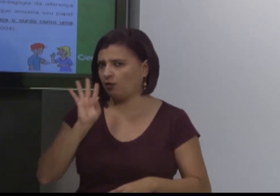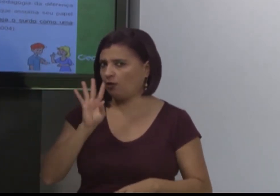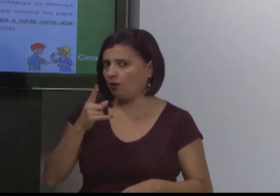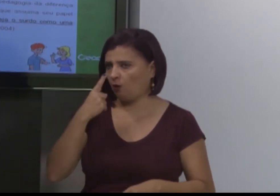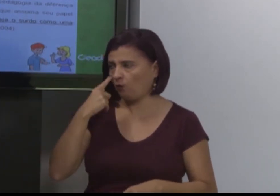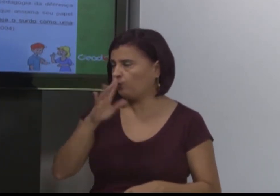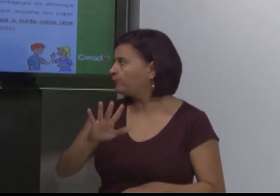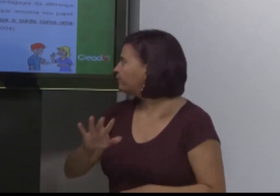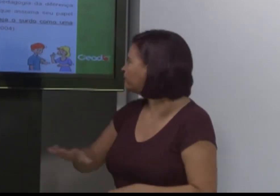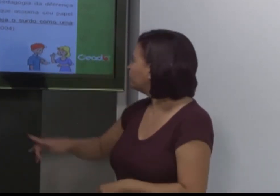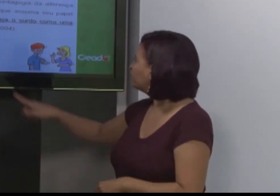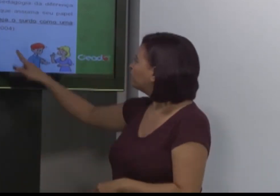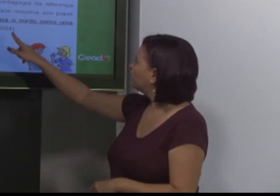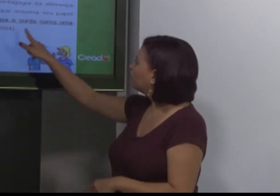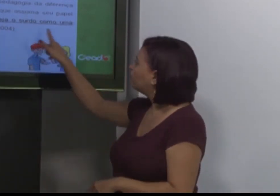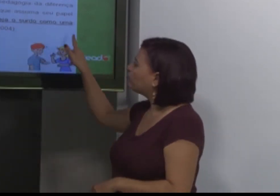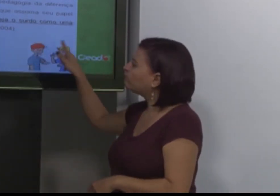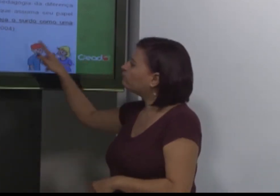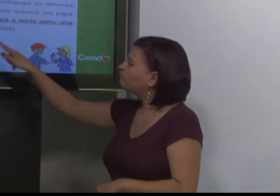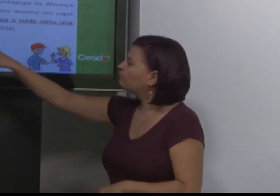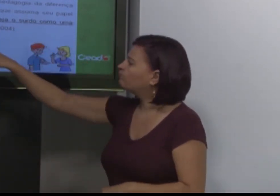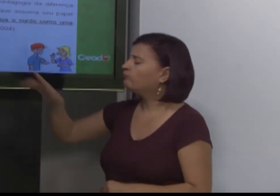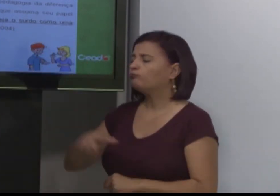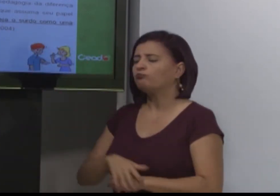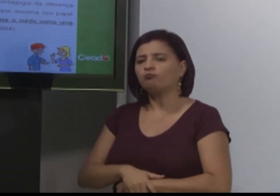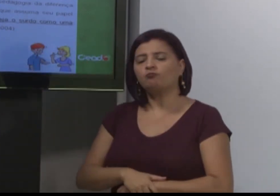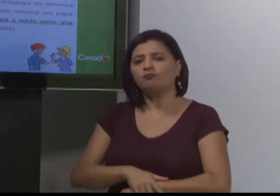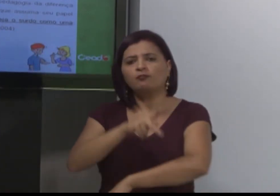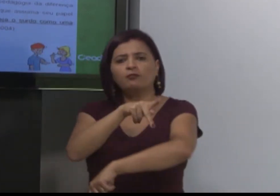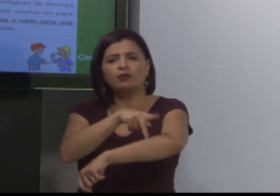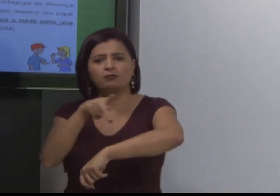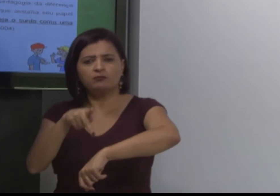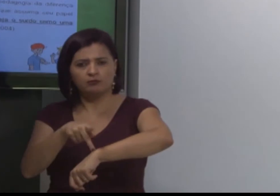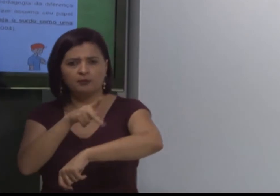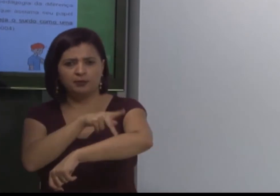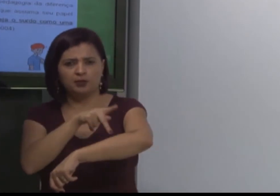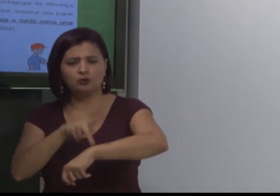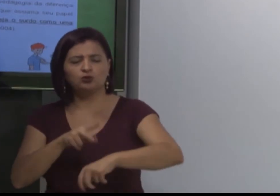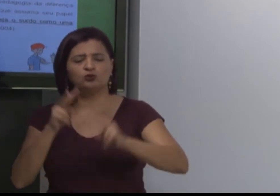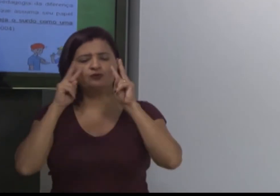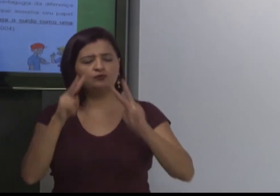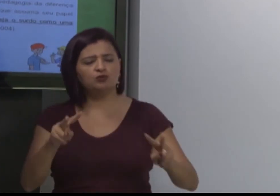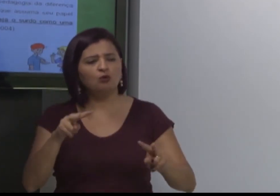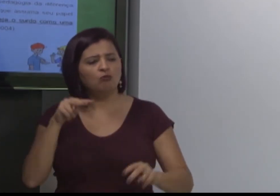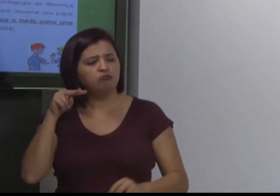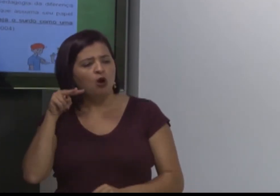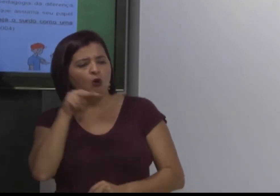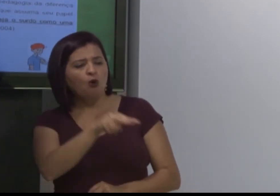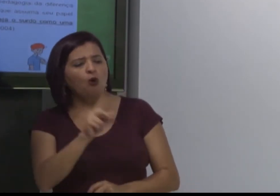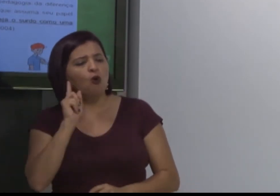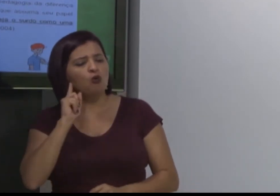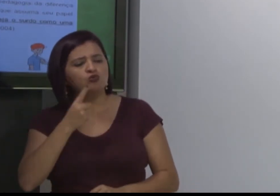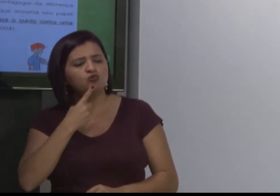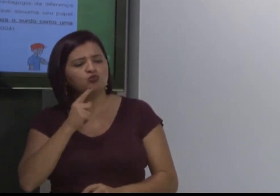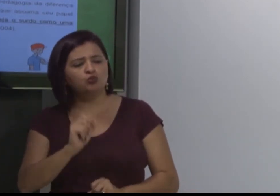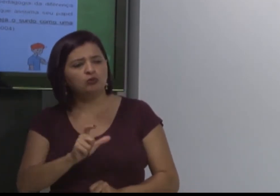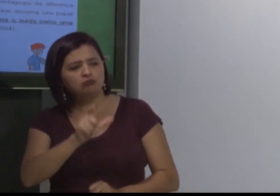haja isso. Então, temos dois autores que falam sobre a pedagogia visual. E é muito legal e interessante,